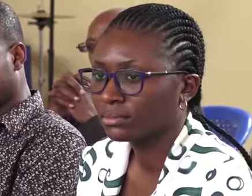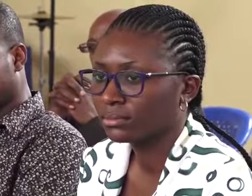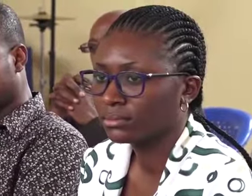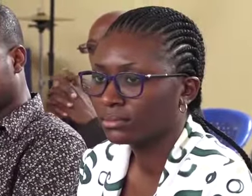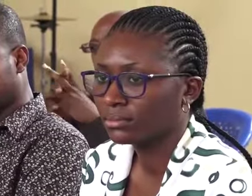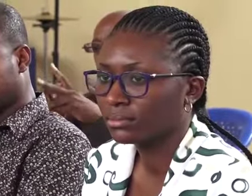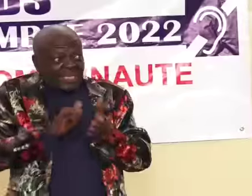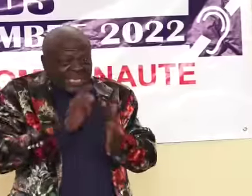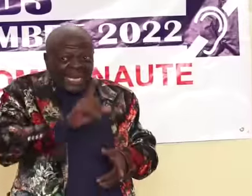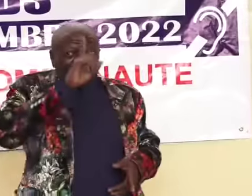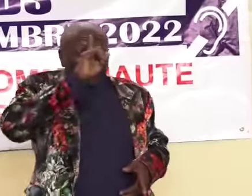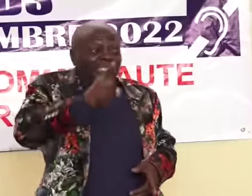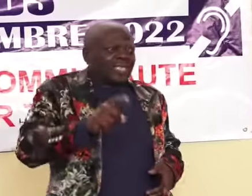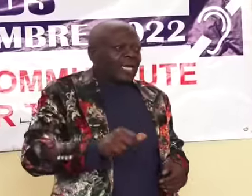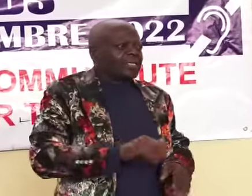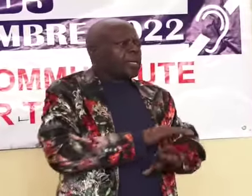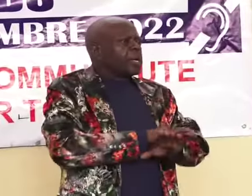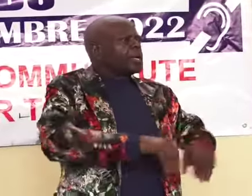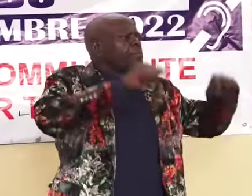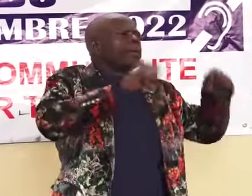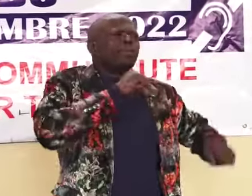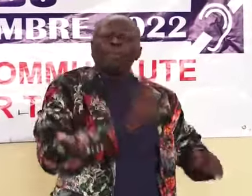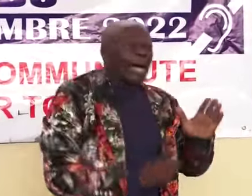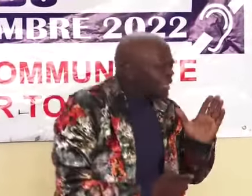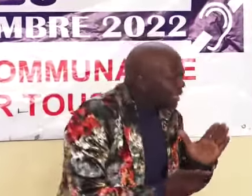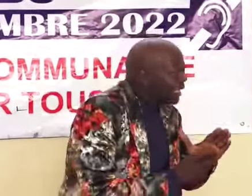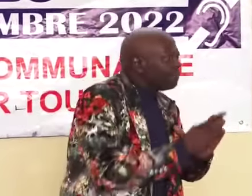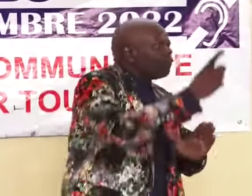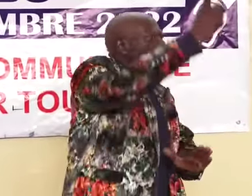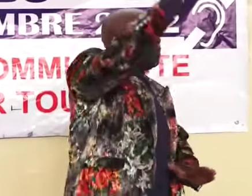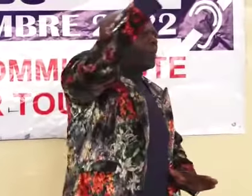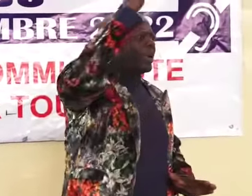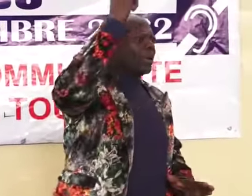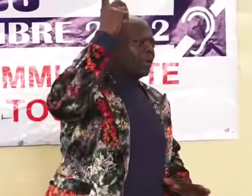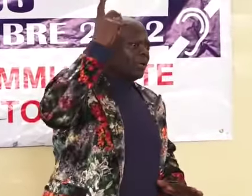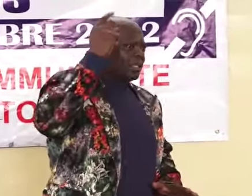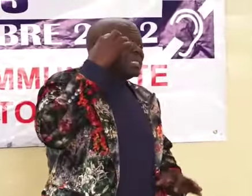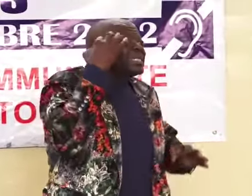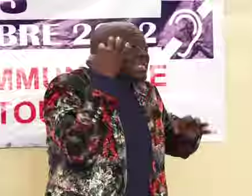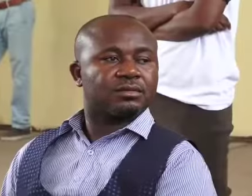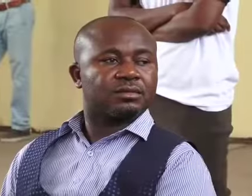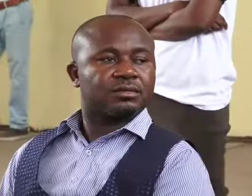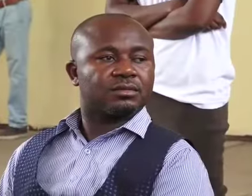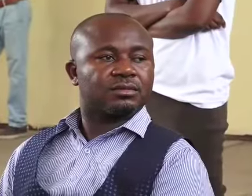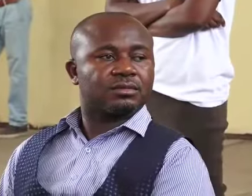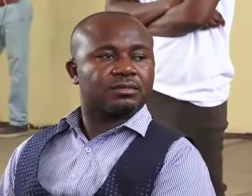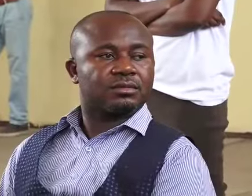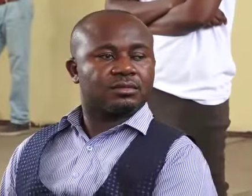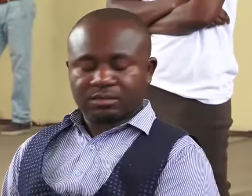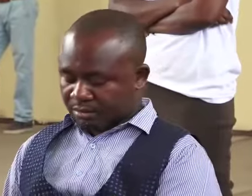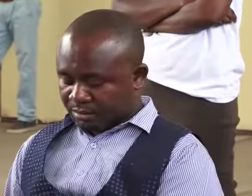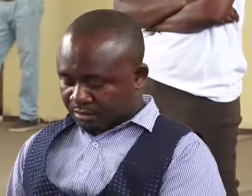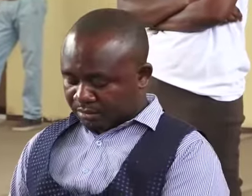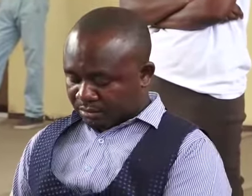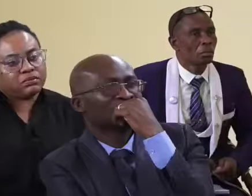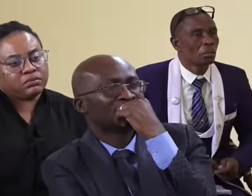à cette catégorie de personnes. Dominique Benzé, qui revient de la diaspora, a parlé de son état et de ce qu'il veut apporter